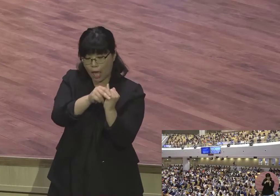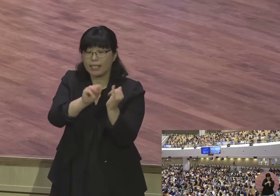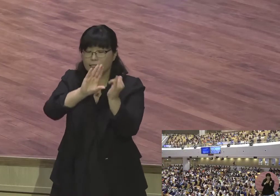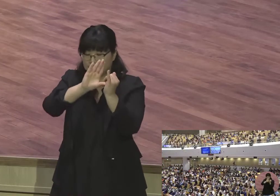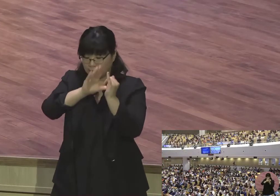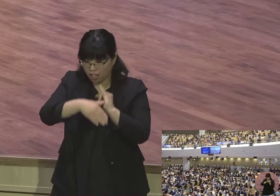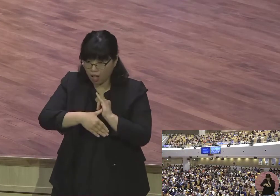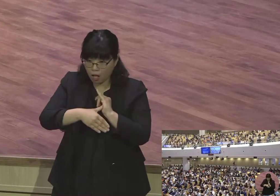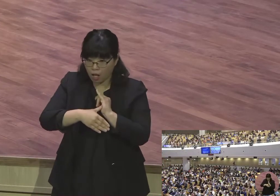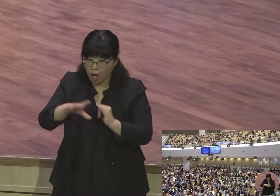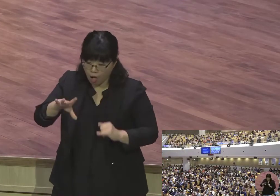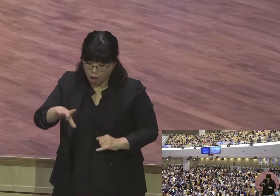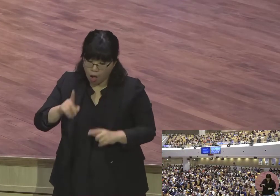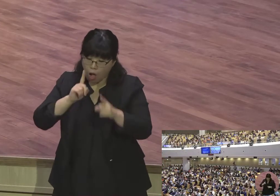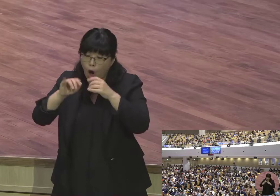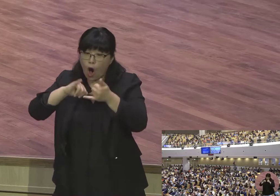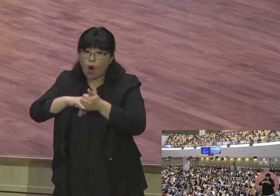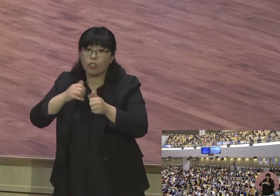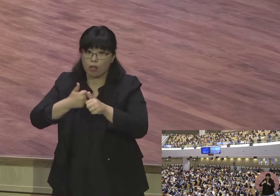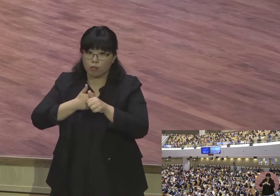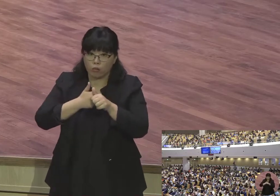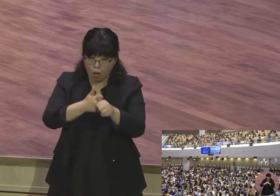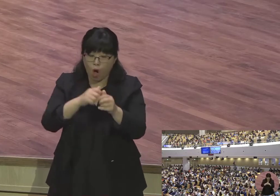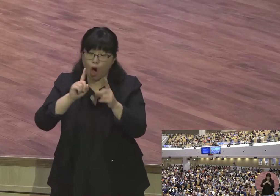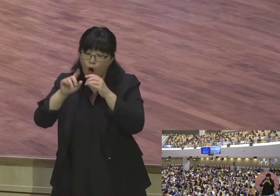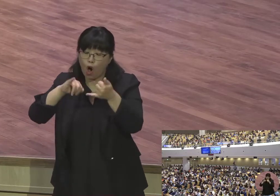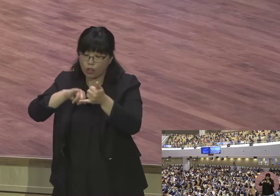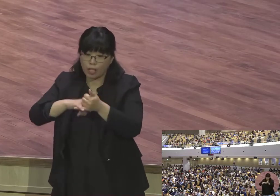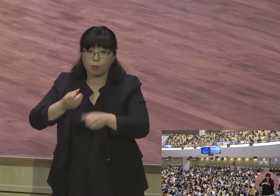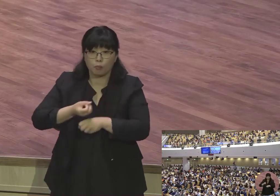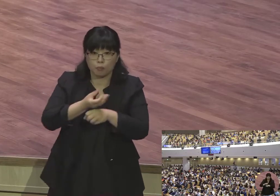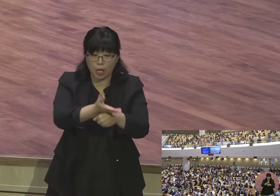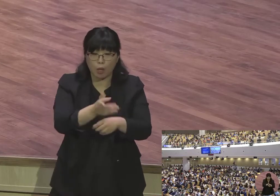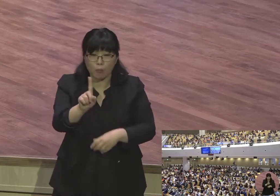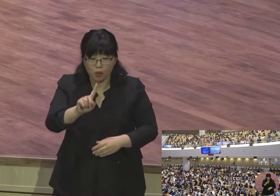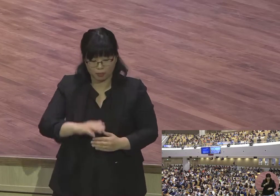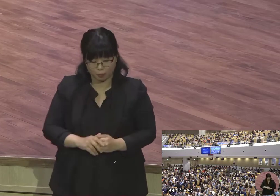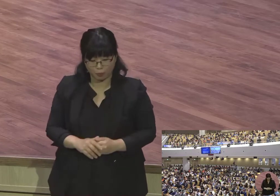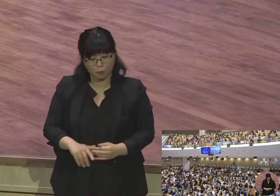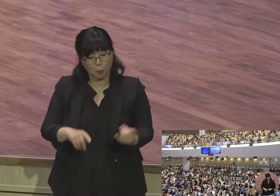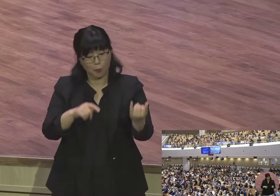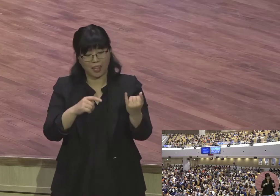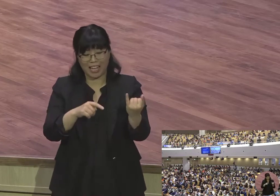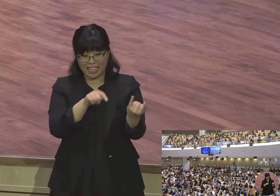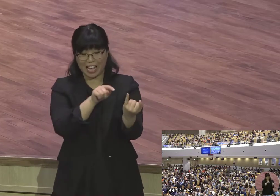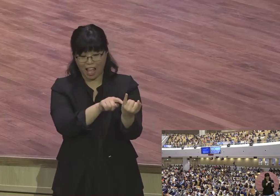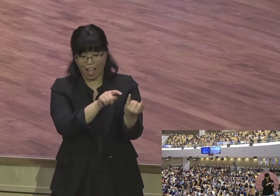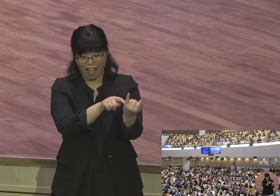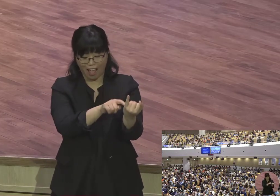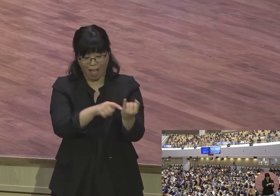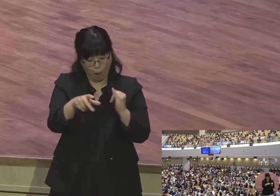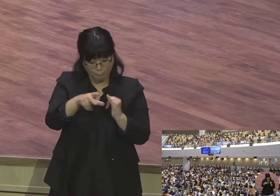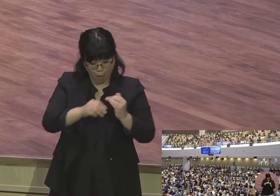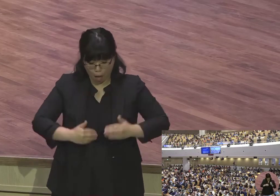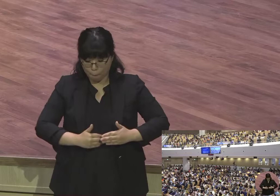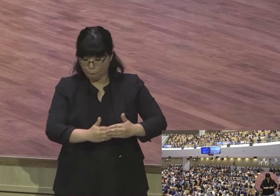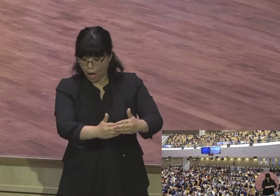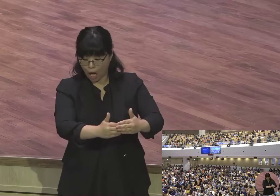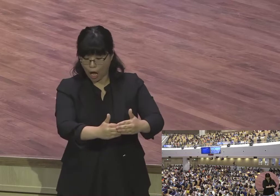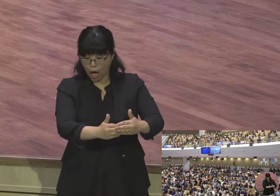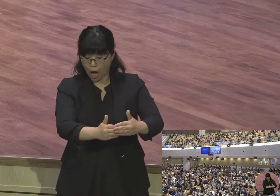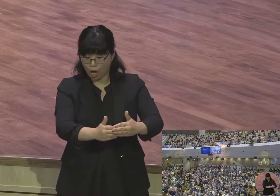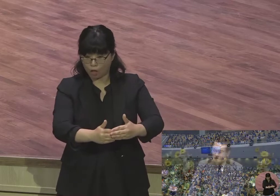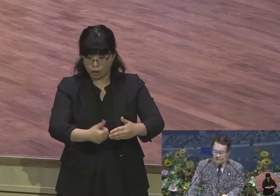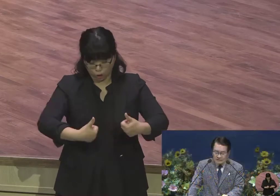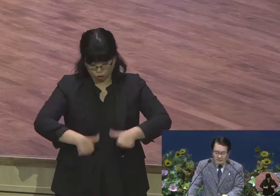이 족속이 저 족속보다 강하겠고 큰 자가 어린 자를 섬기리라 하나님 말씀했어요 큰